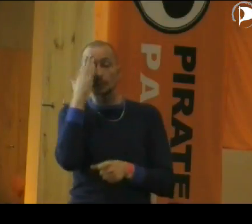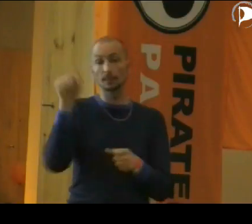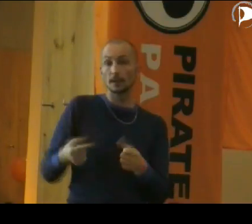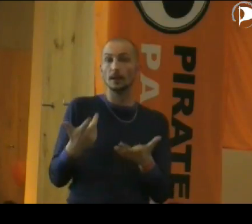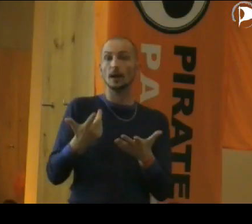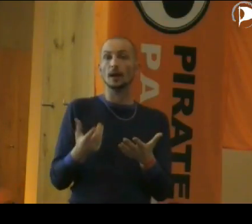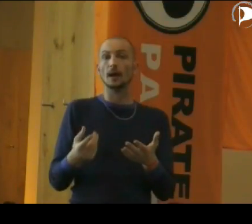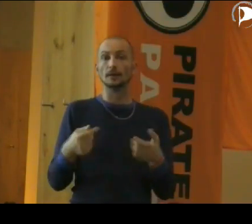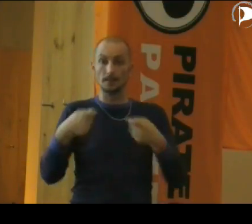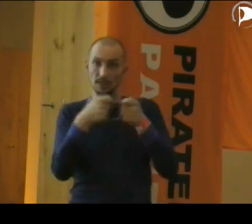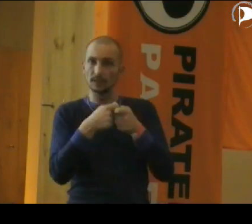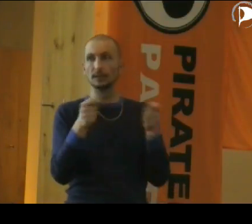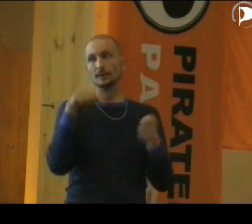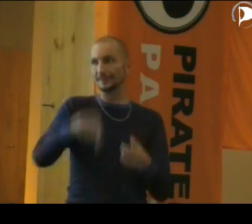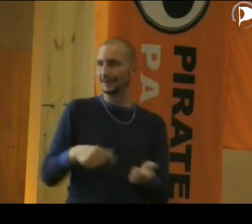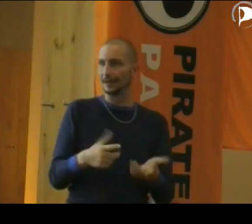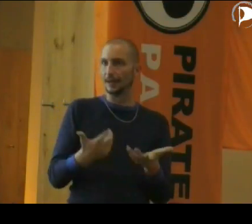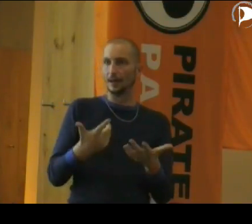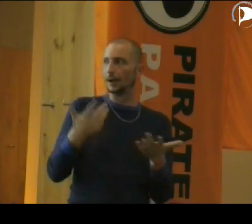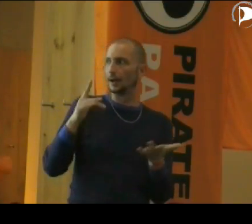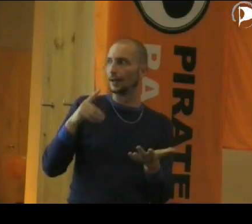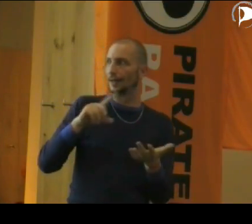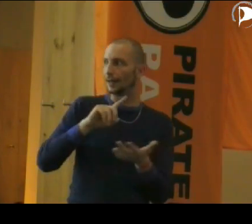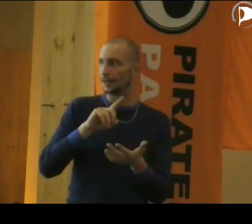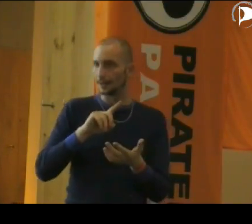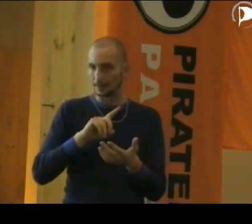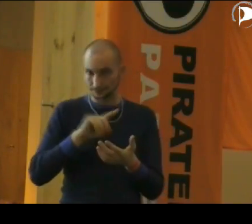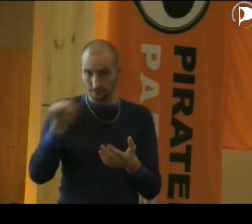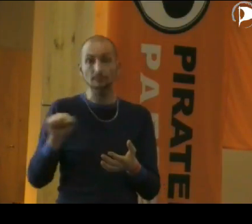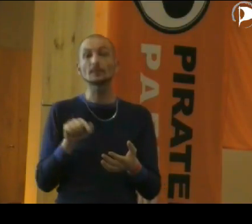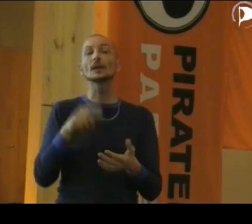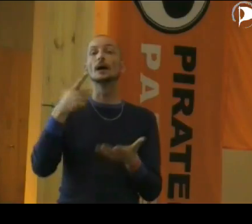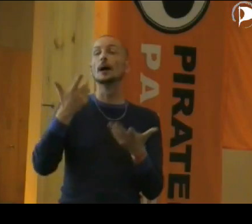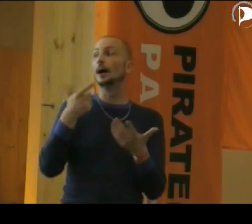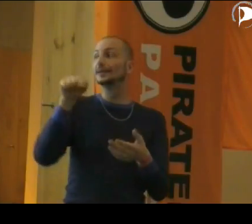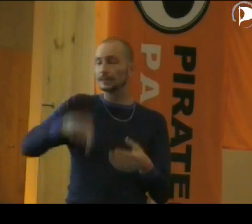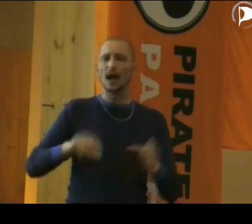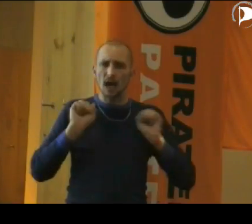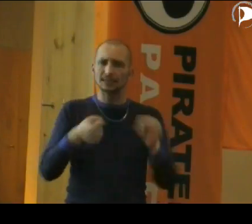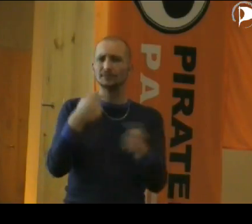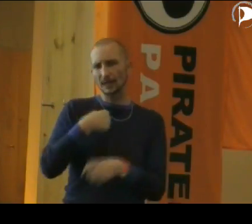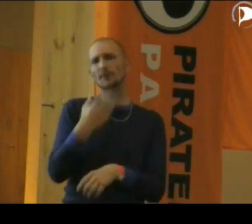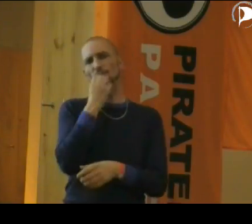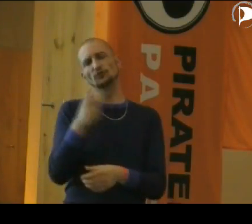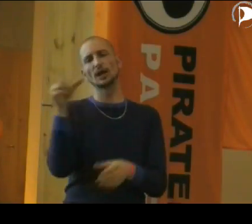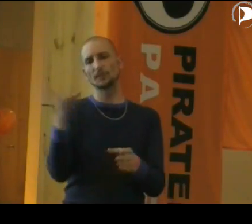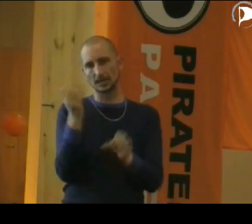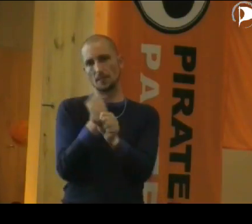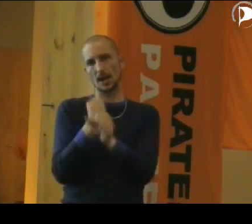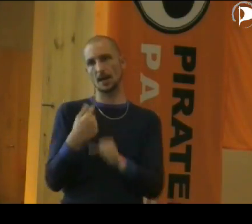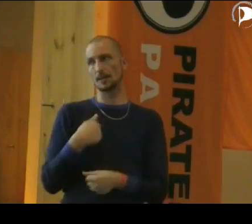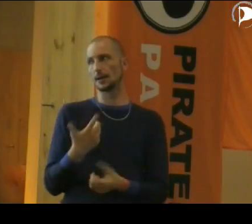eigentlich die die bedienung ist wirklich mehr aus und so weiter neben schon aktiv mit dabei das was kunden